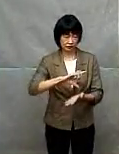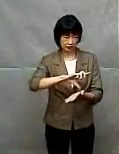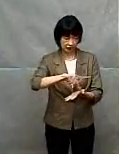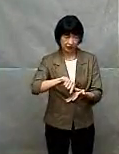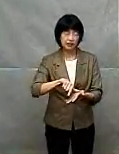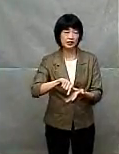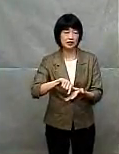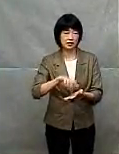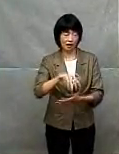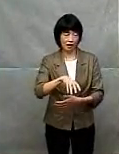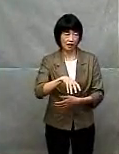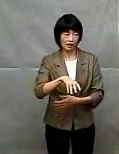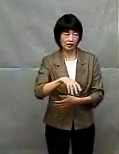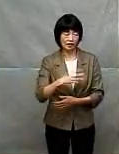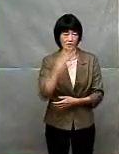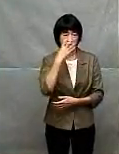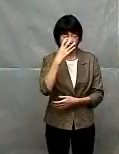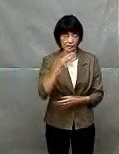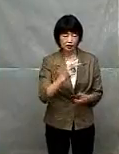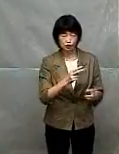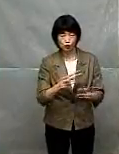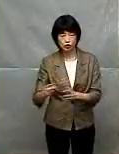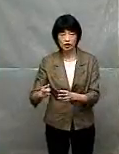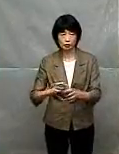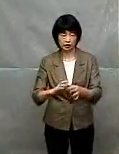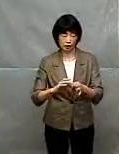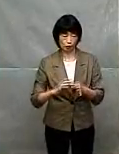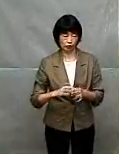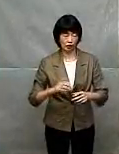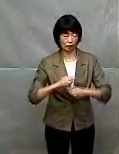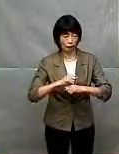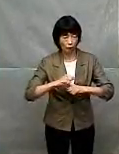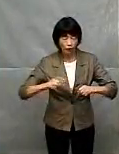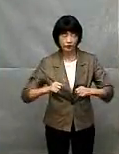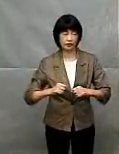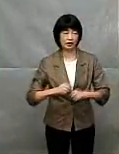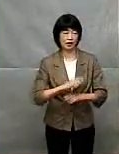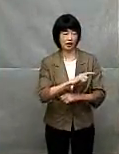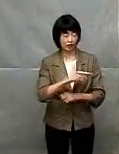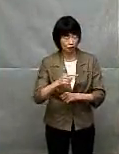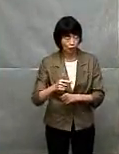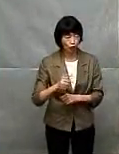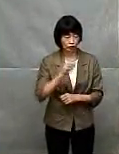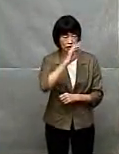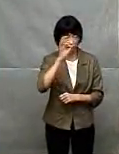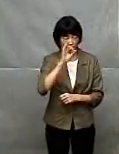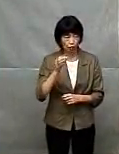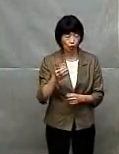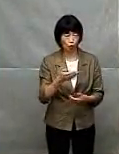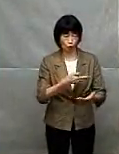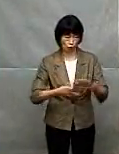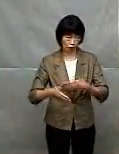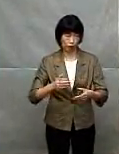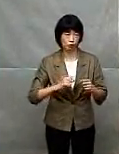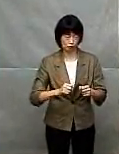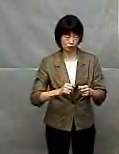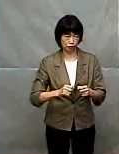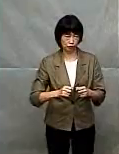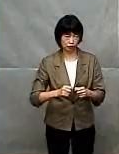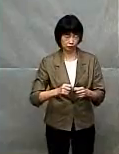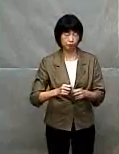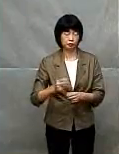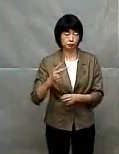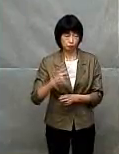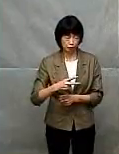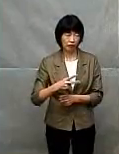自らが新幹線の整備による広域的で多様な観光交流や地域間の連携交